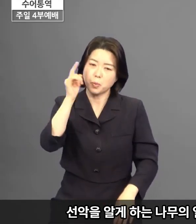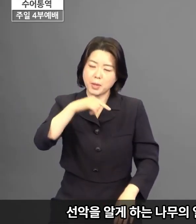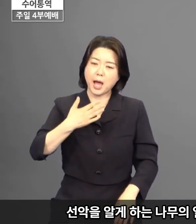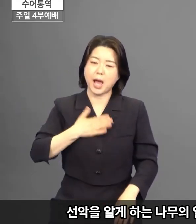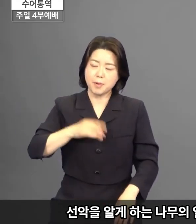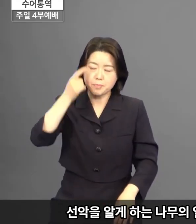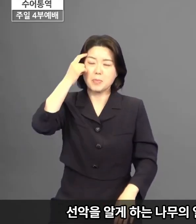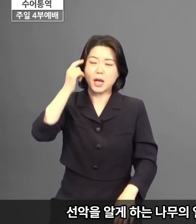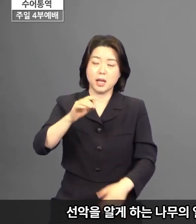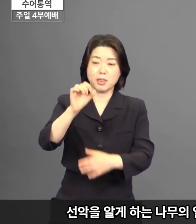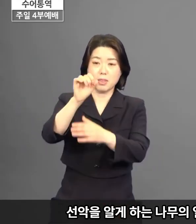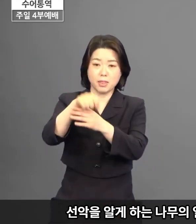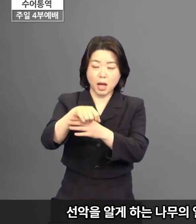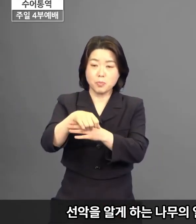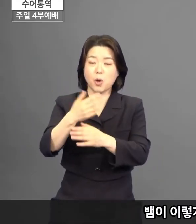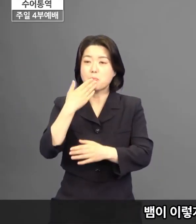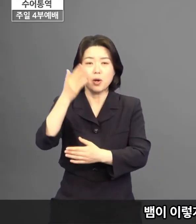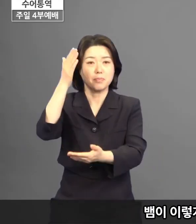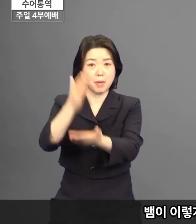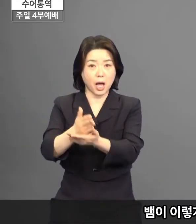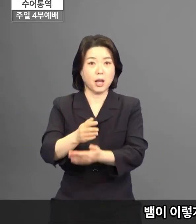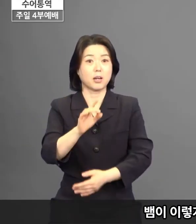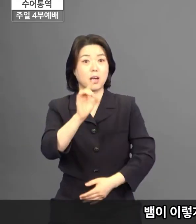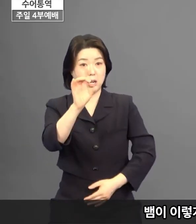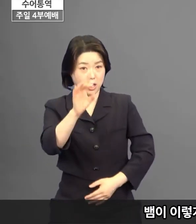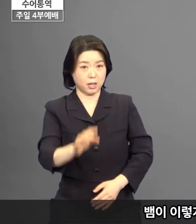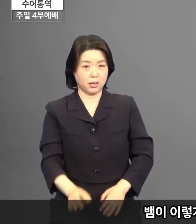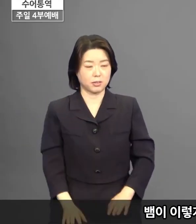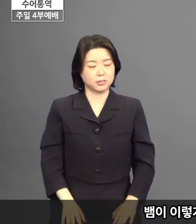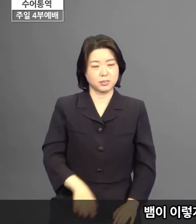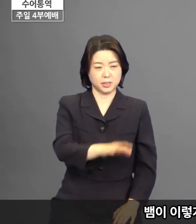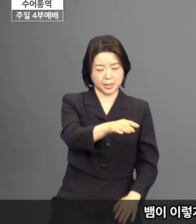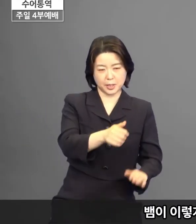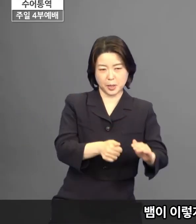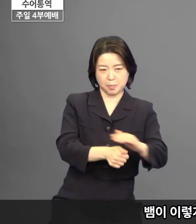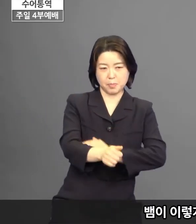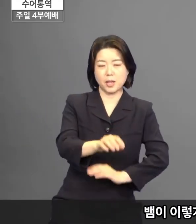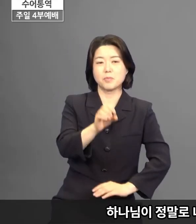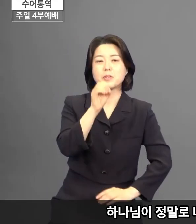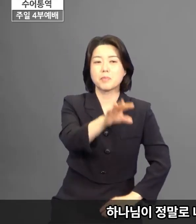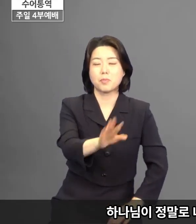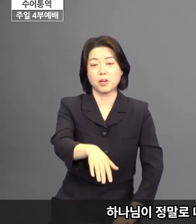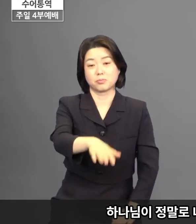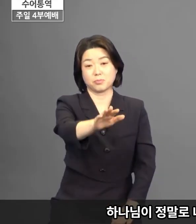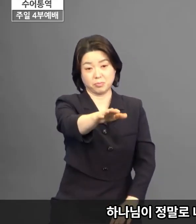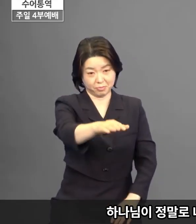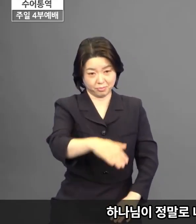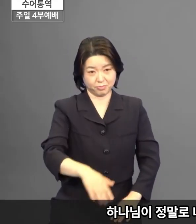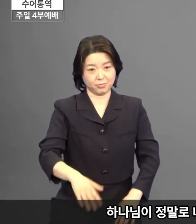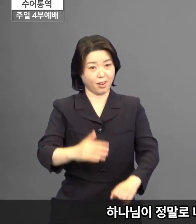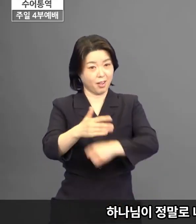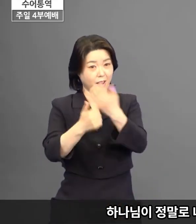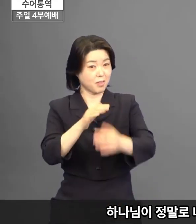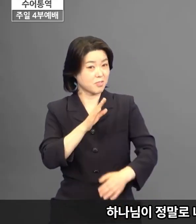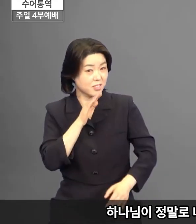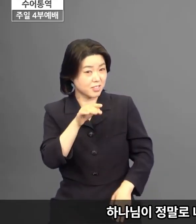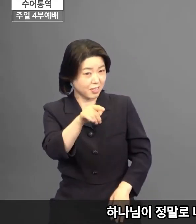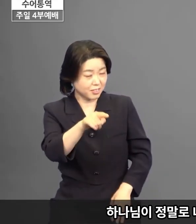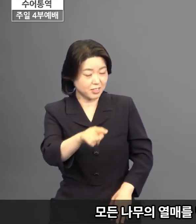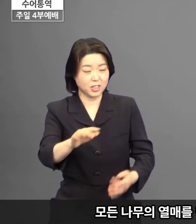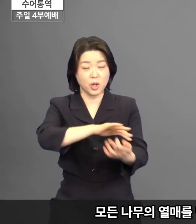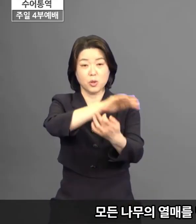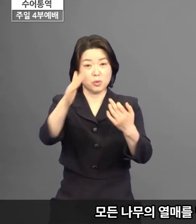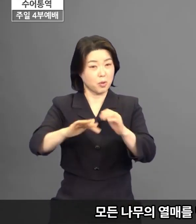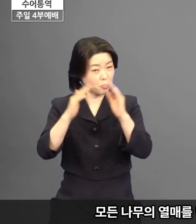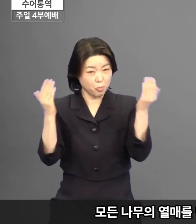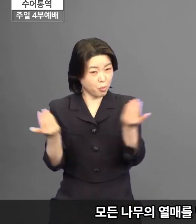먹지 말아라 라고 했을 때 뱀이 이렇게 유혹을 합니다. 하나님이 정말로 너희에게 동산 안에